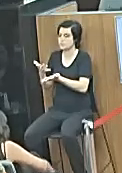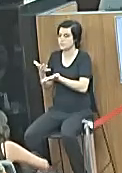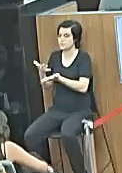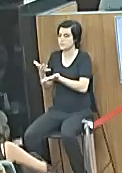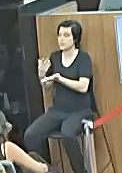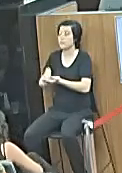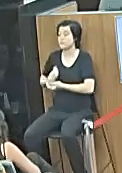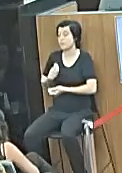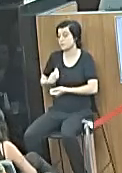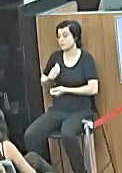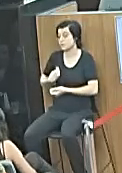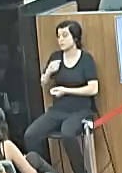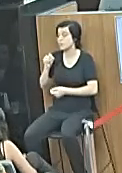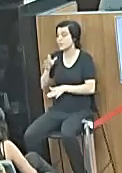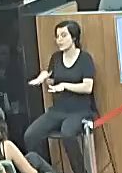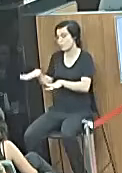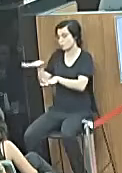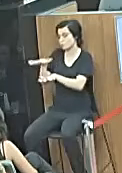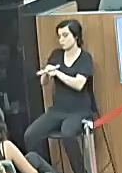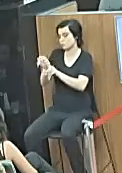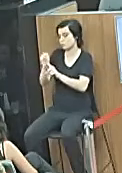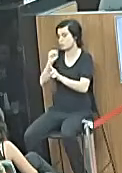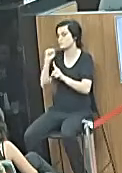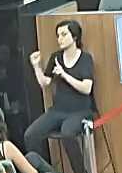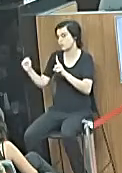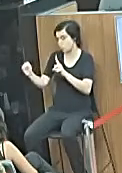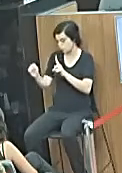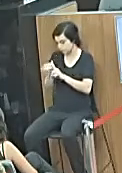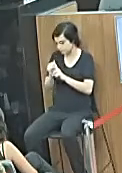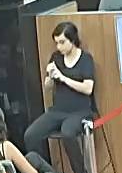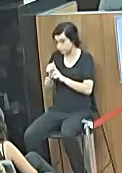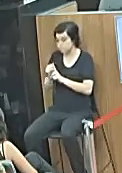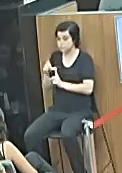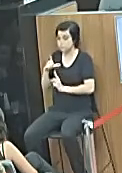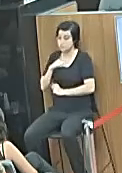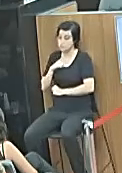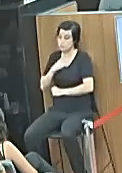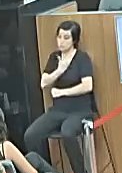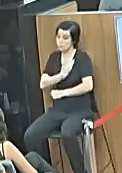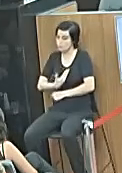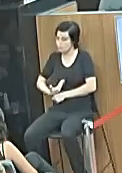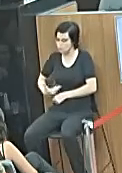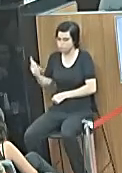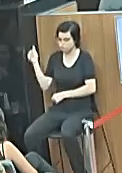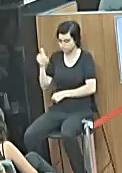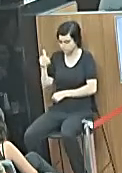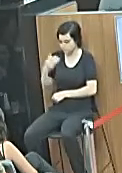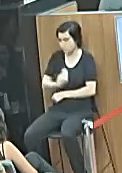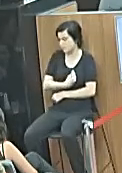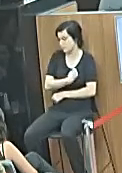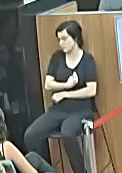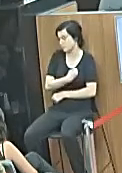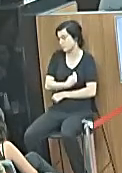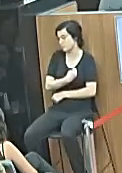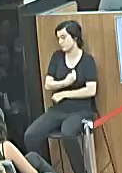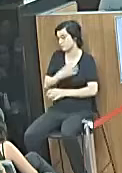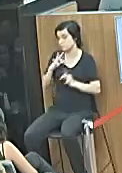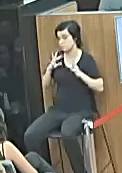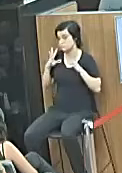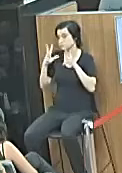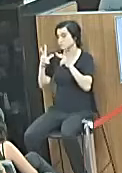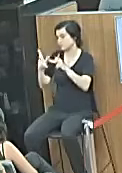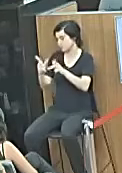inclusão social possibilitando uma governança participativa presencial para todos na